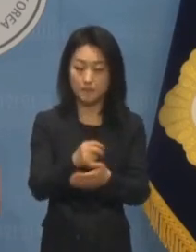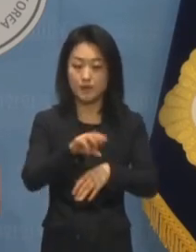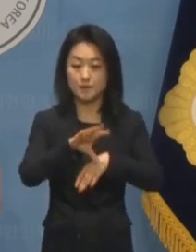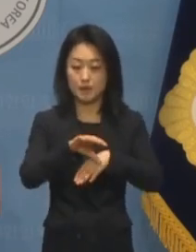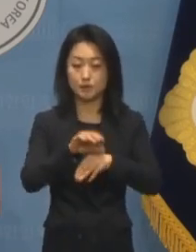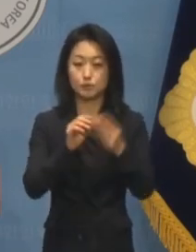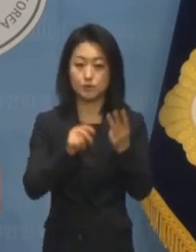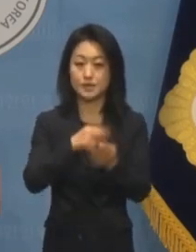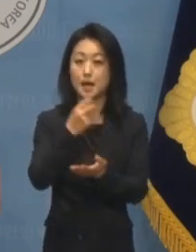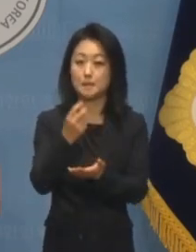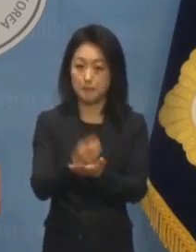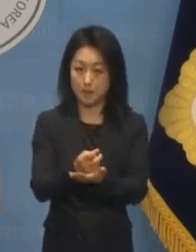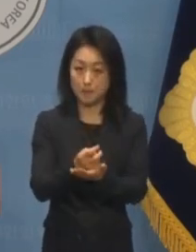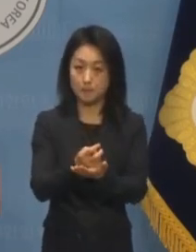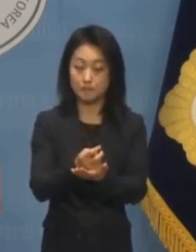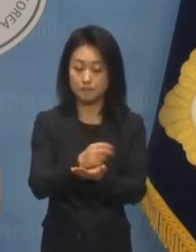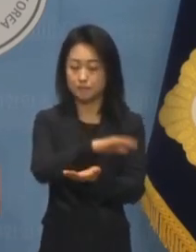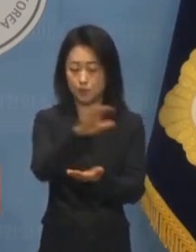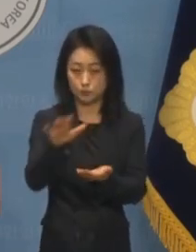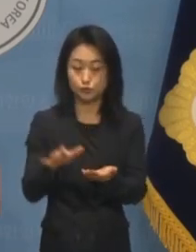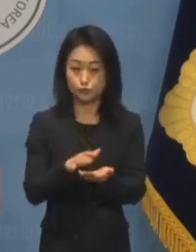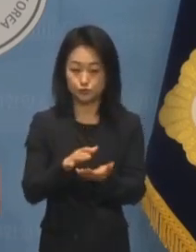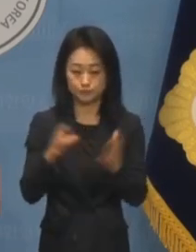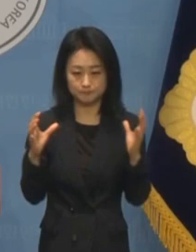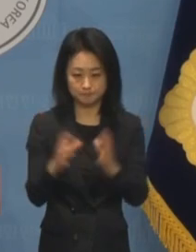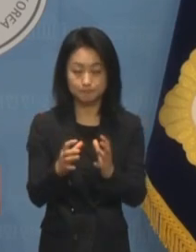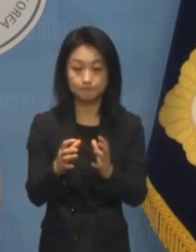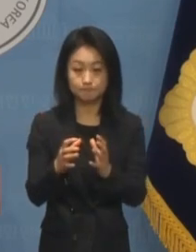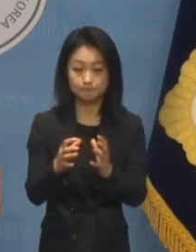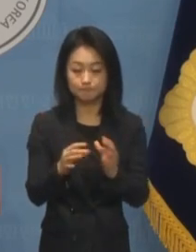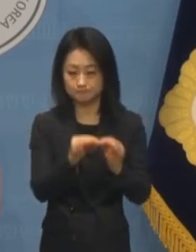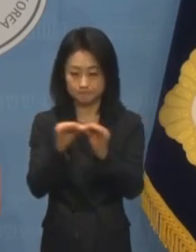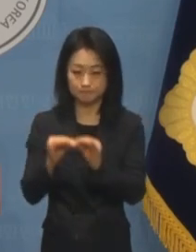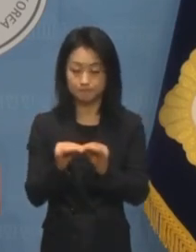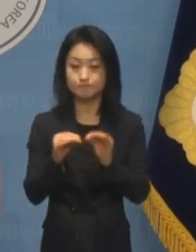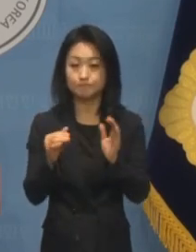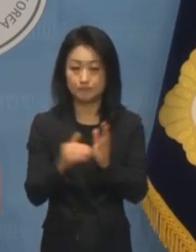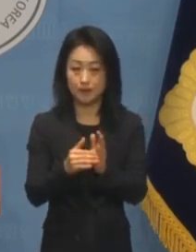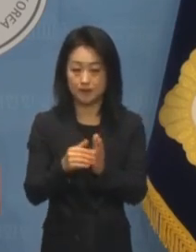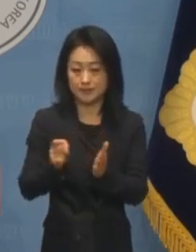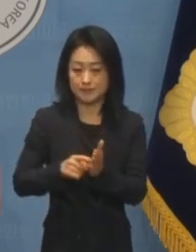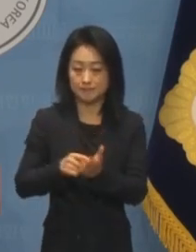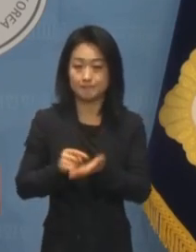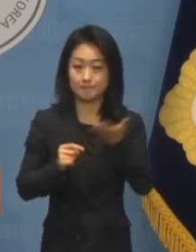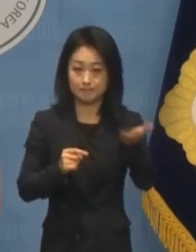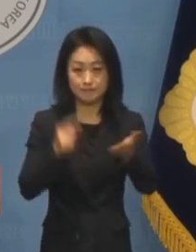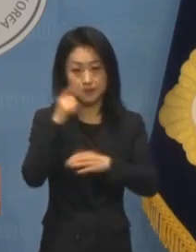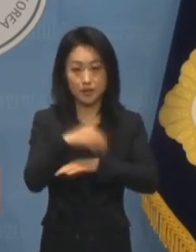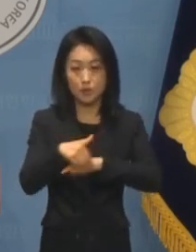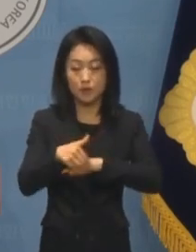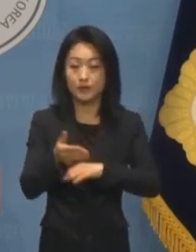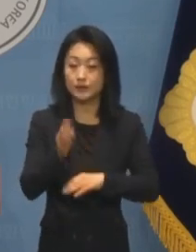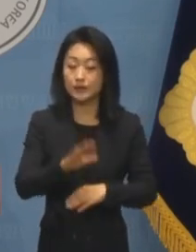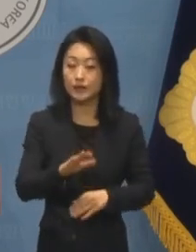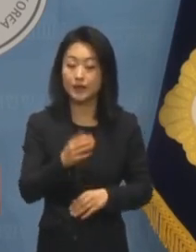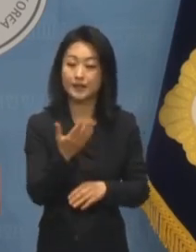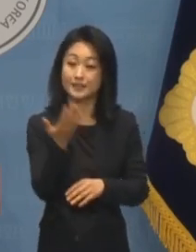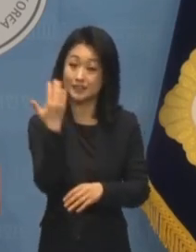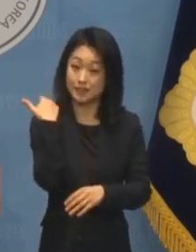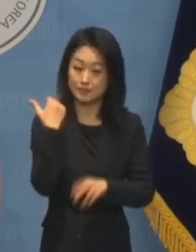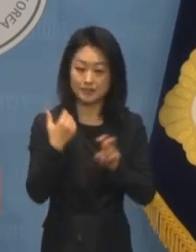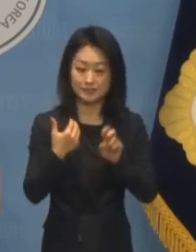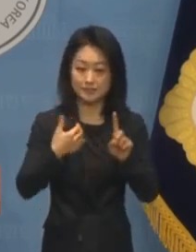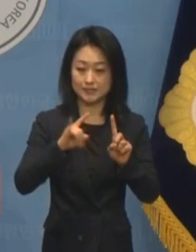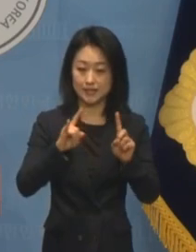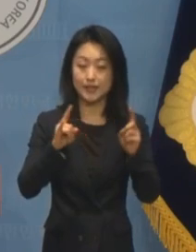시급하고도 중요한 법안들입니다. 그러나 노란 봉투법을 비롯해서 지난 국회에서 윤석열